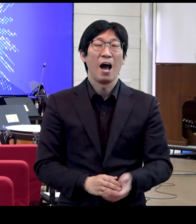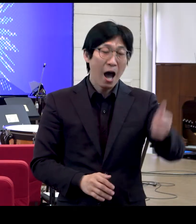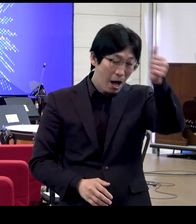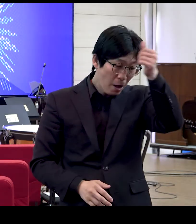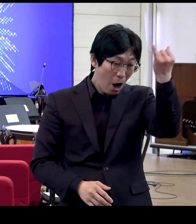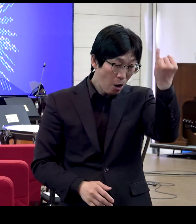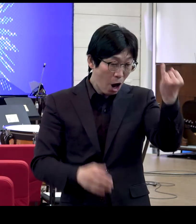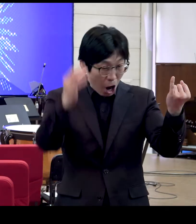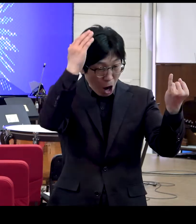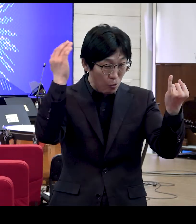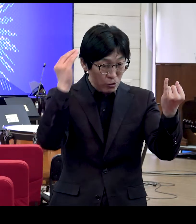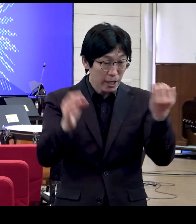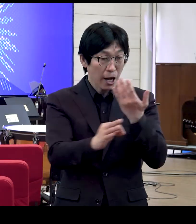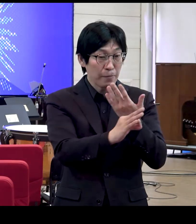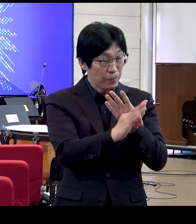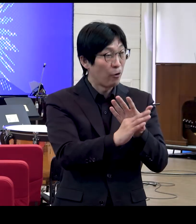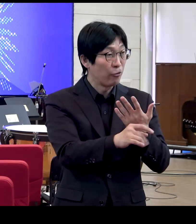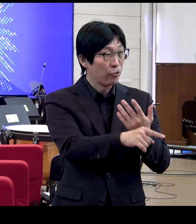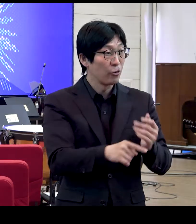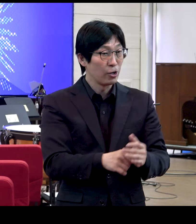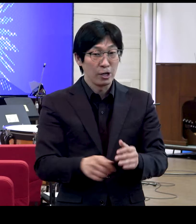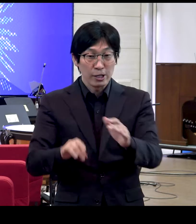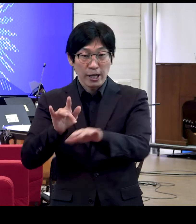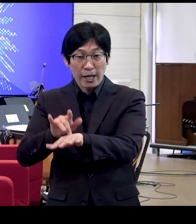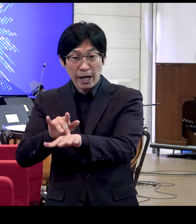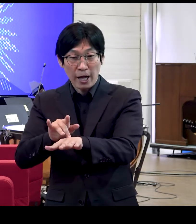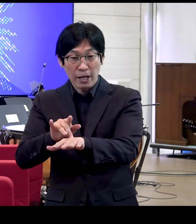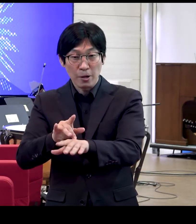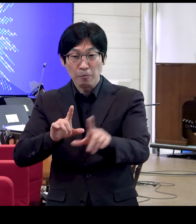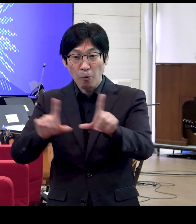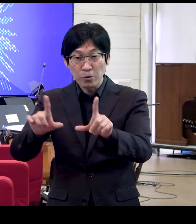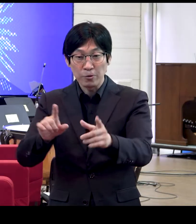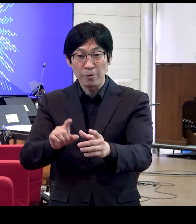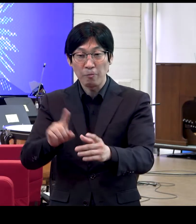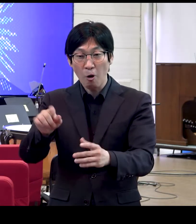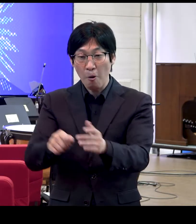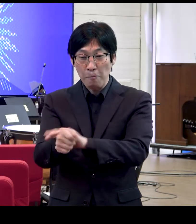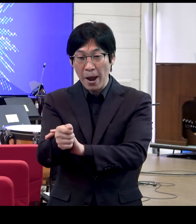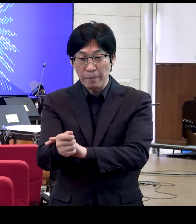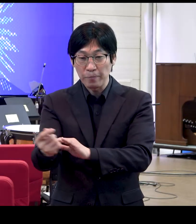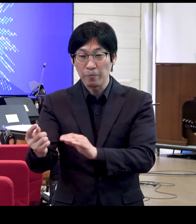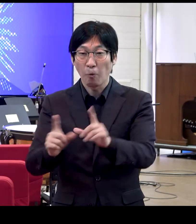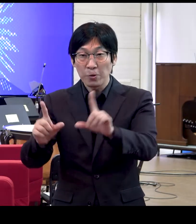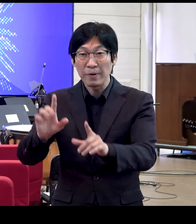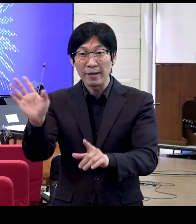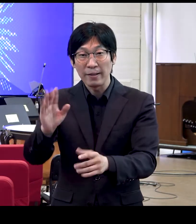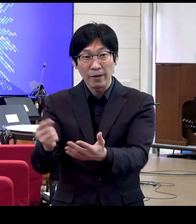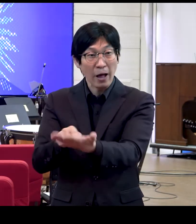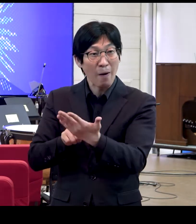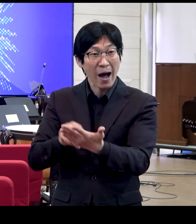만약에 아담과 하와가 한국 사람이었다고 한다면요, 사탄은 아마 돈 많은 사람 모습으로 나타났을 거예요.